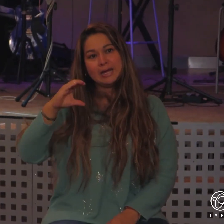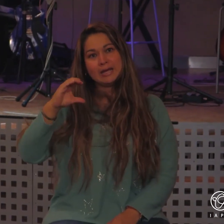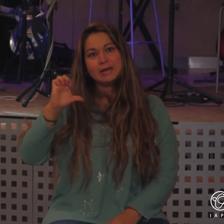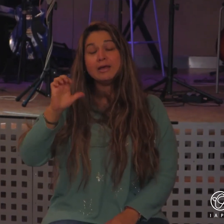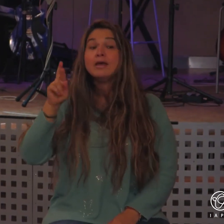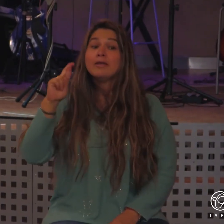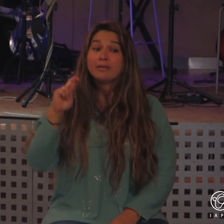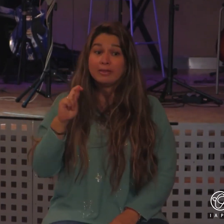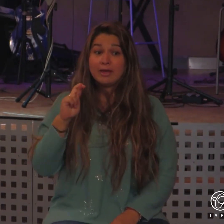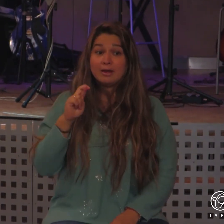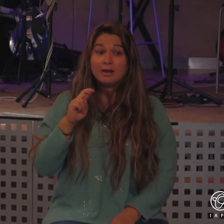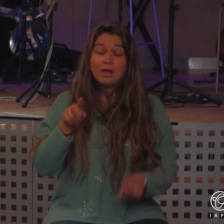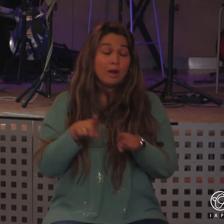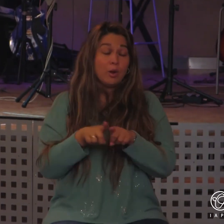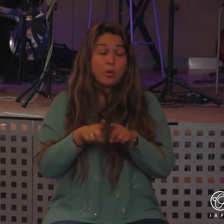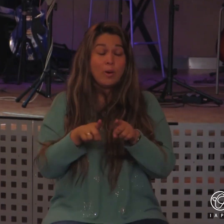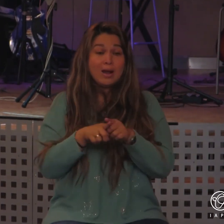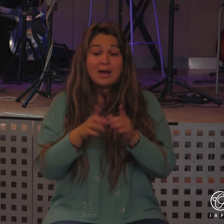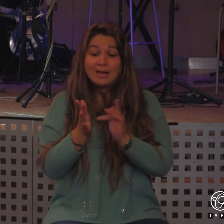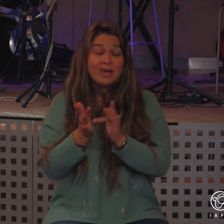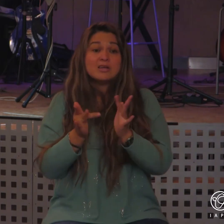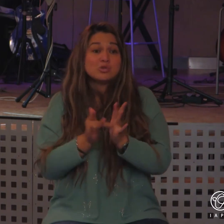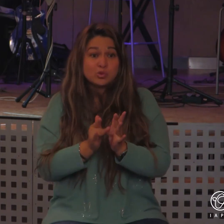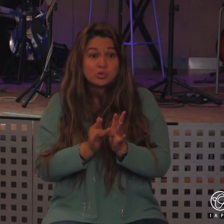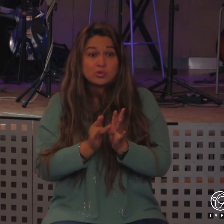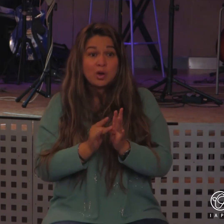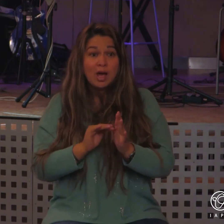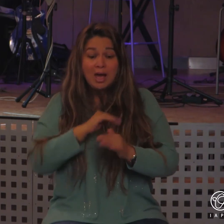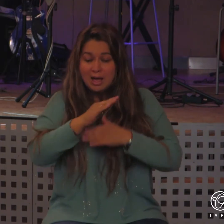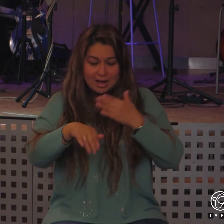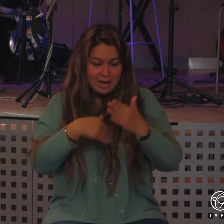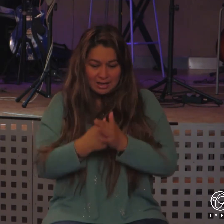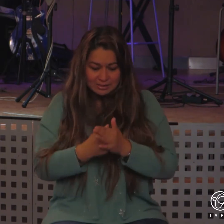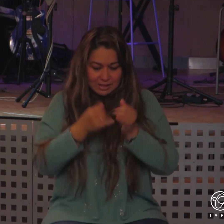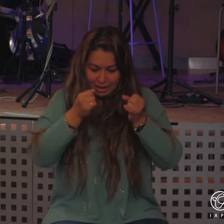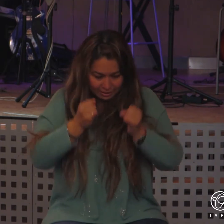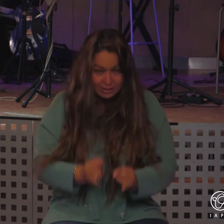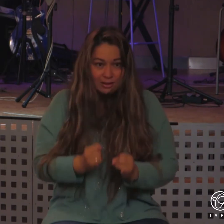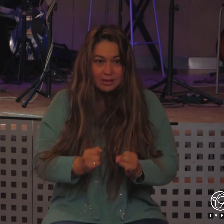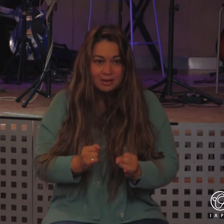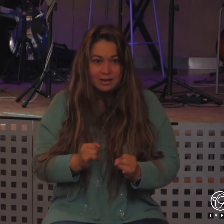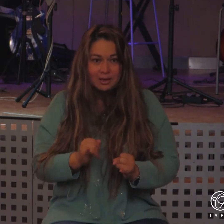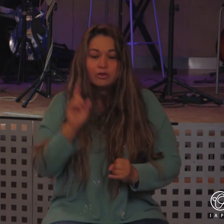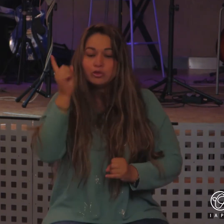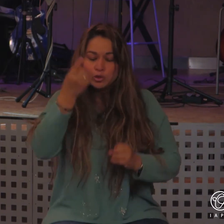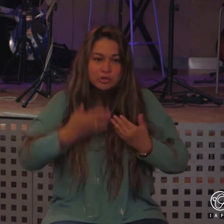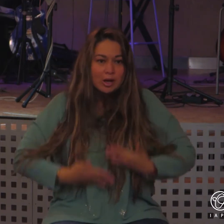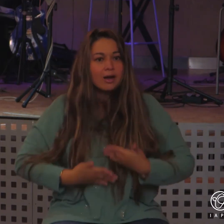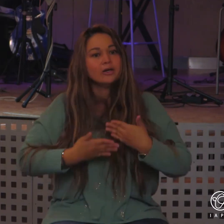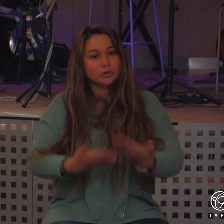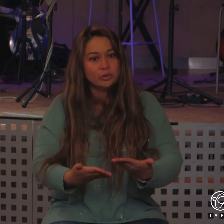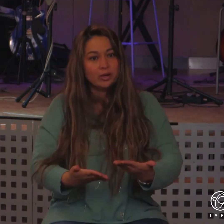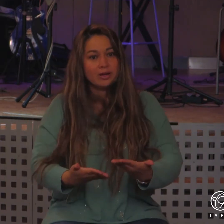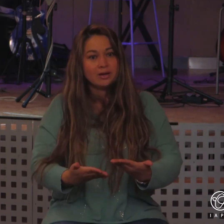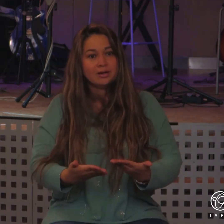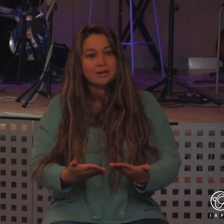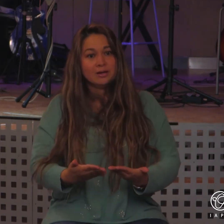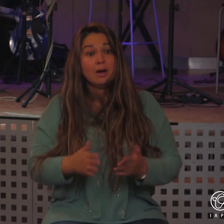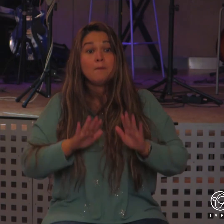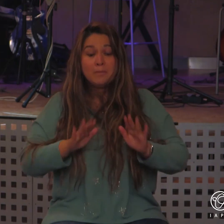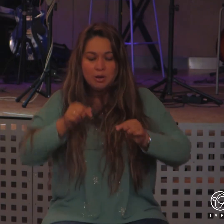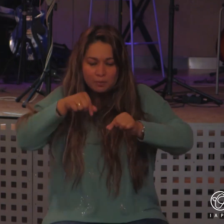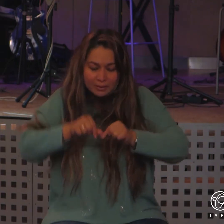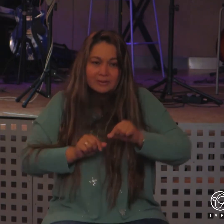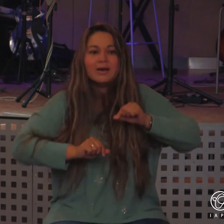ha ayudado. Y a partir de aquí, nuestro Señor Jesucristo seguirá ayudándonos y seguirá caminando